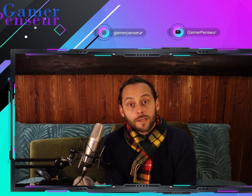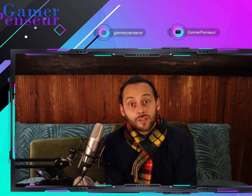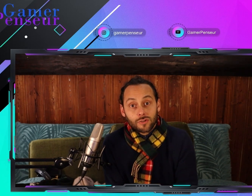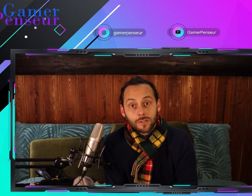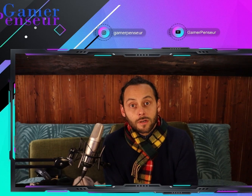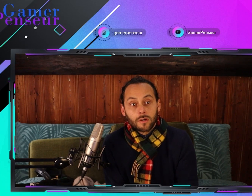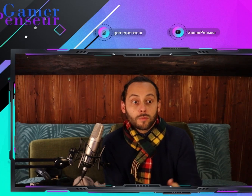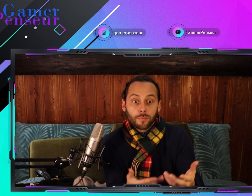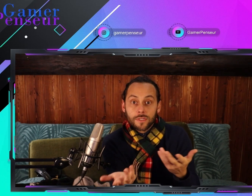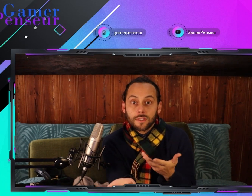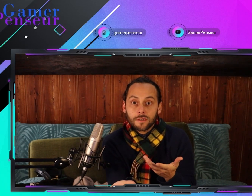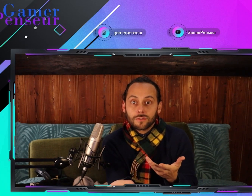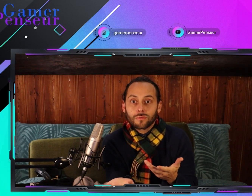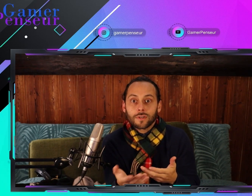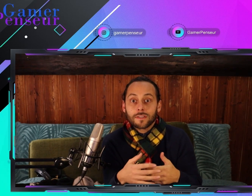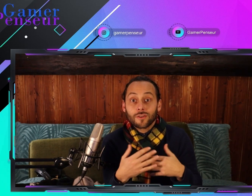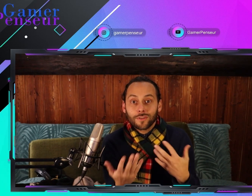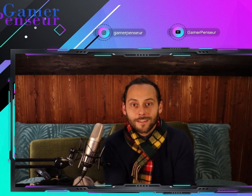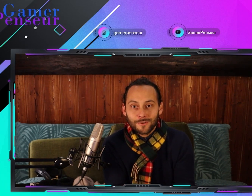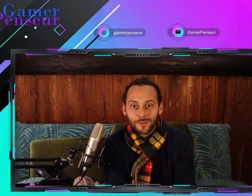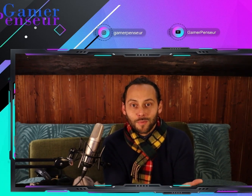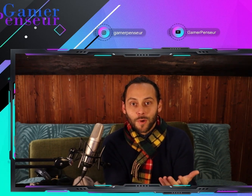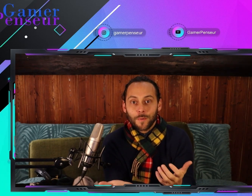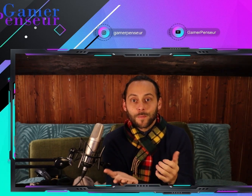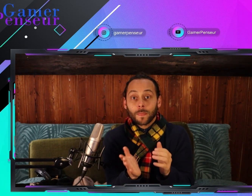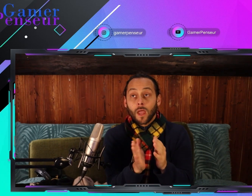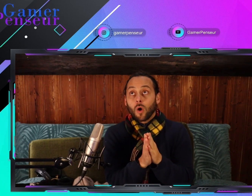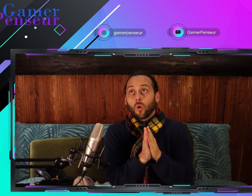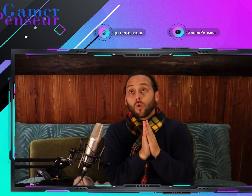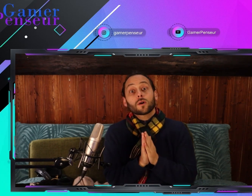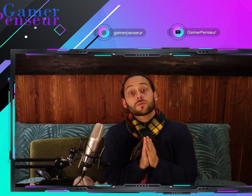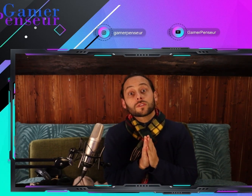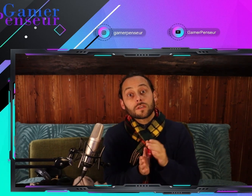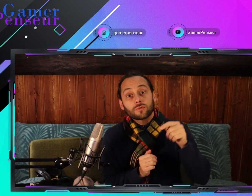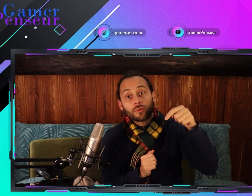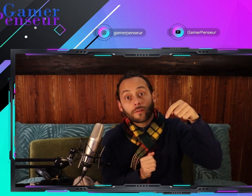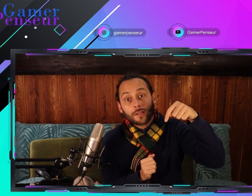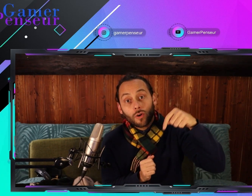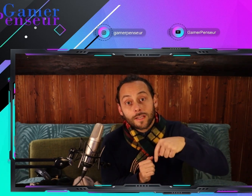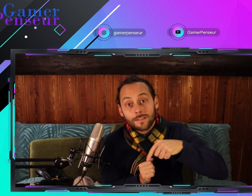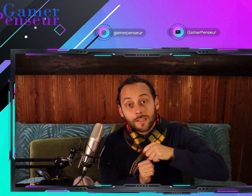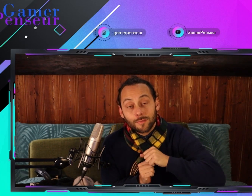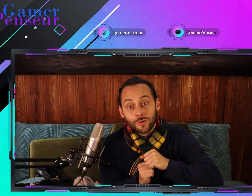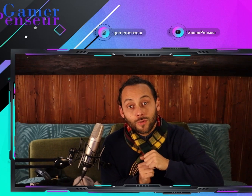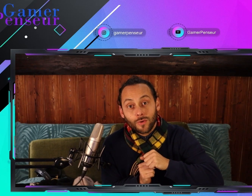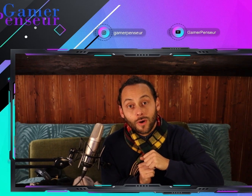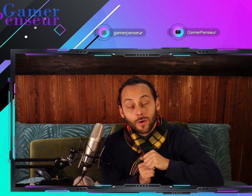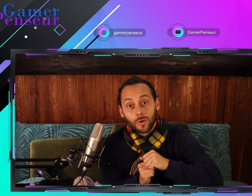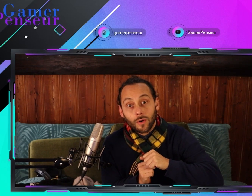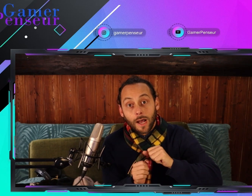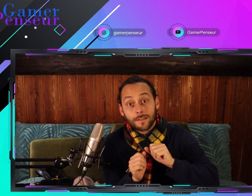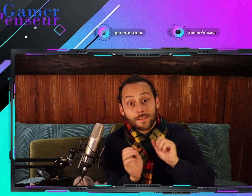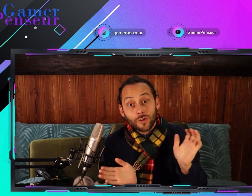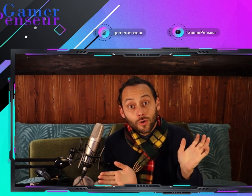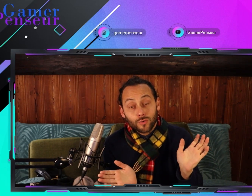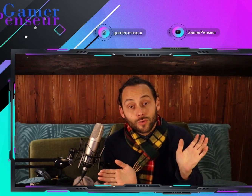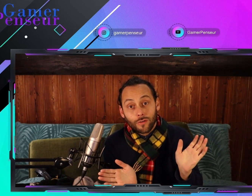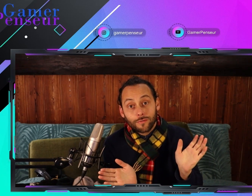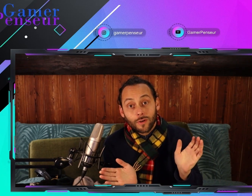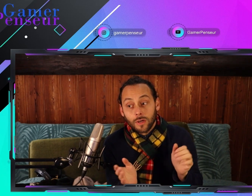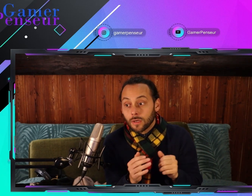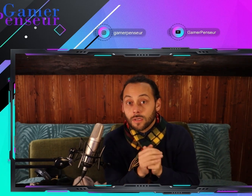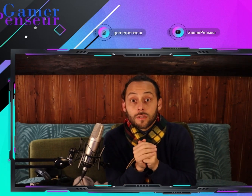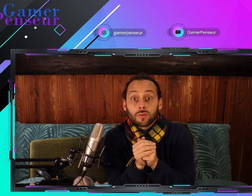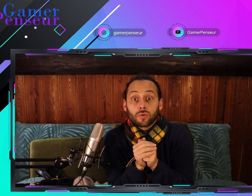ça, échanger, poser des questions et s'entraîner ensemble. On a aussi, et vous trouverez dans la description, un Discord tout